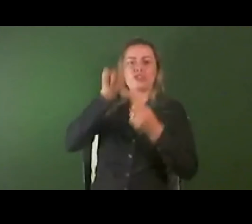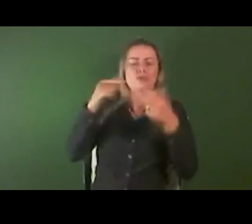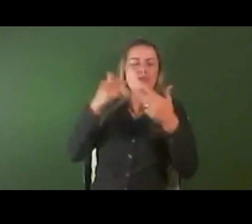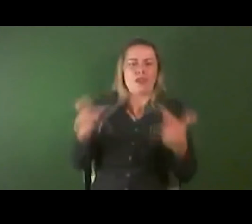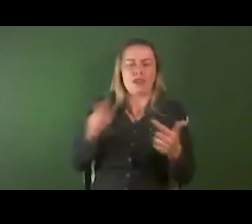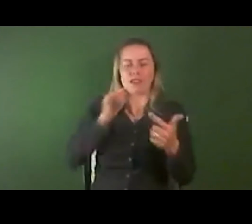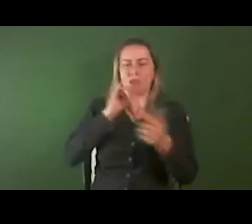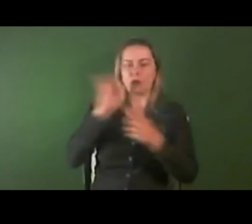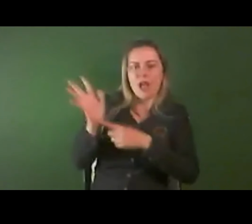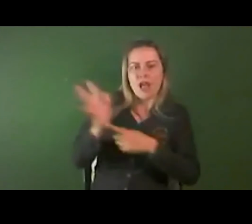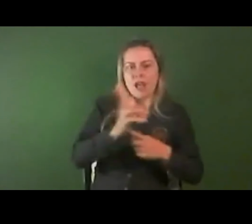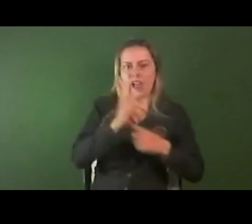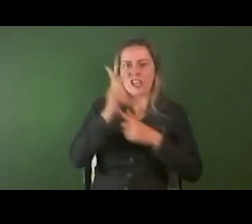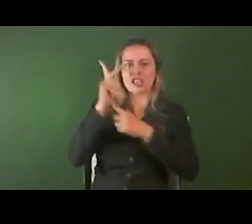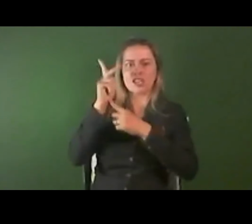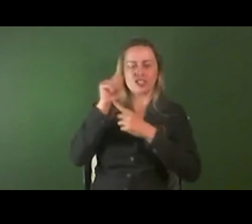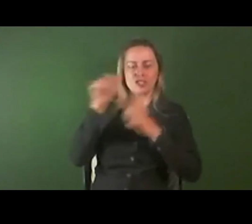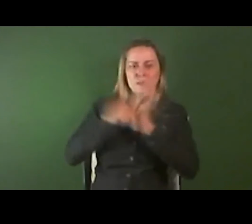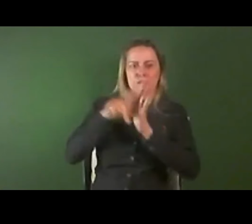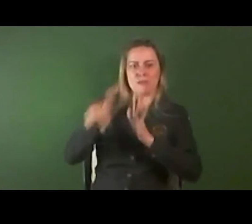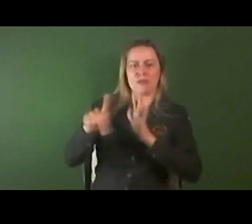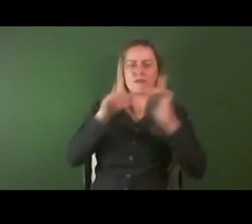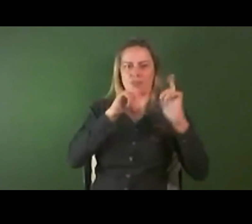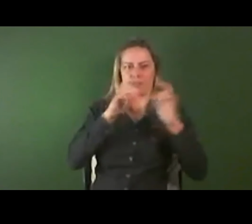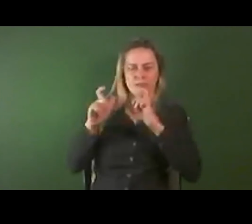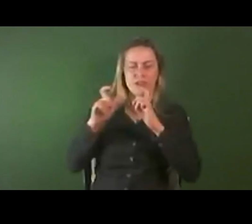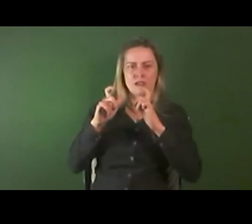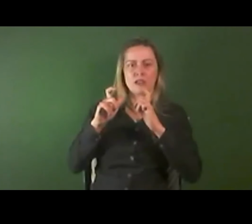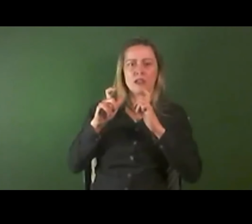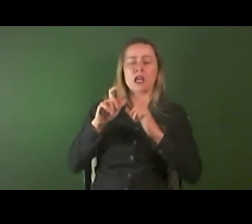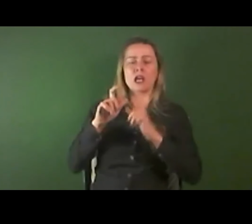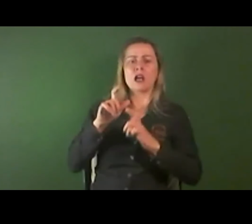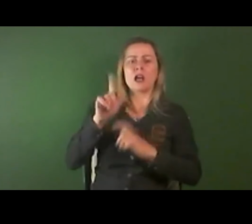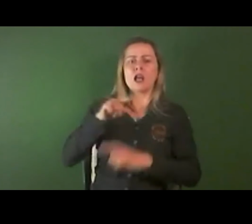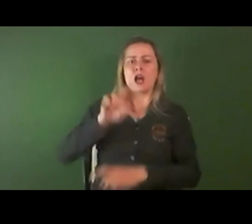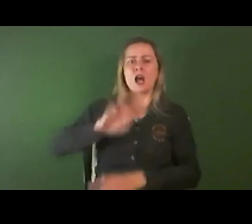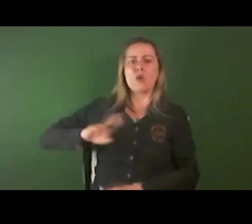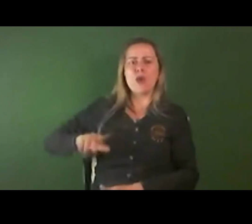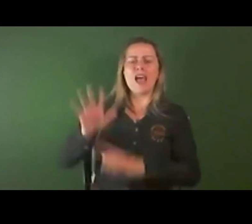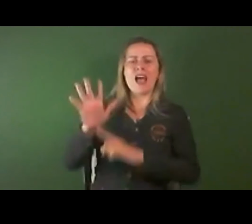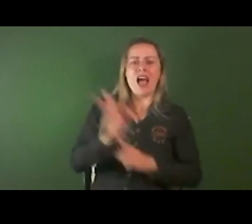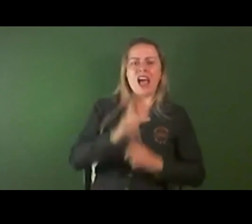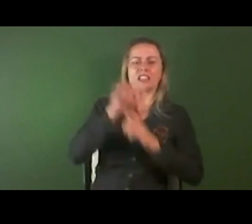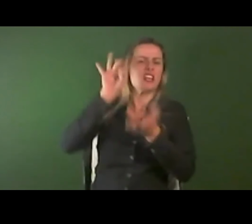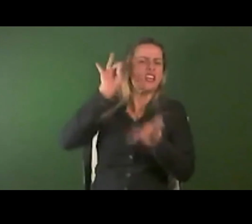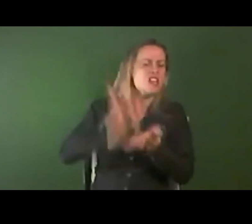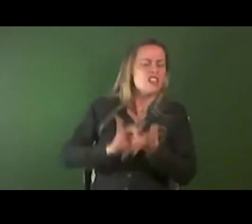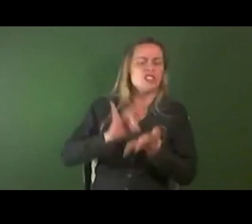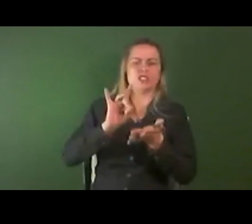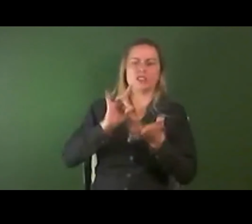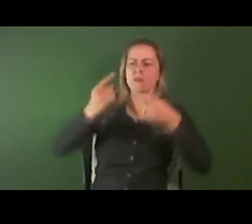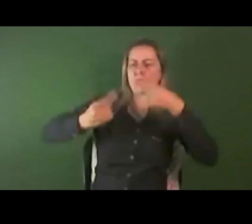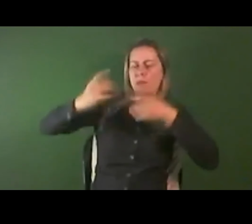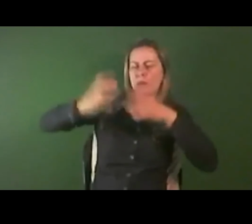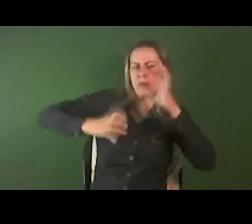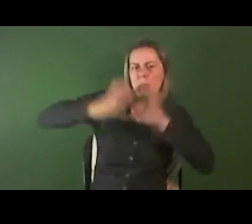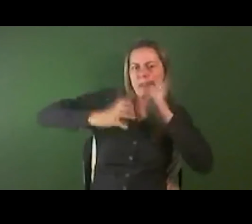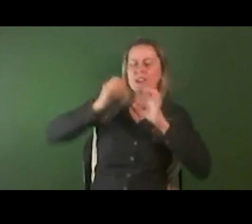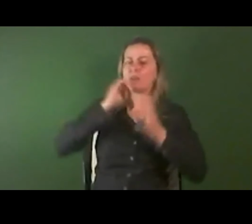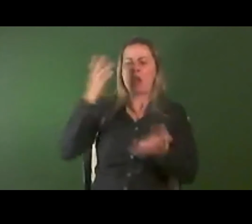artístico da fotografia. Eles falam, a fotografia não é arte, fotografia é registro. O registro do aqui